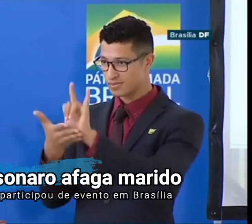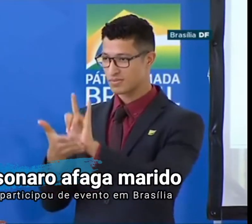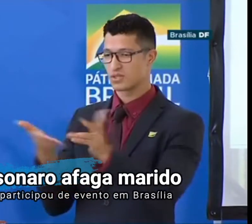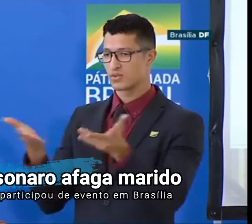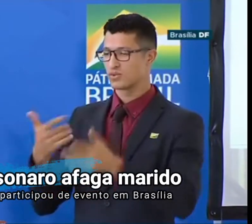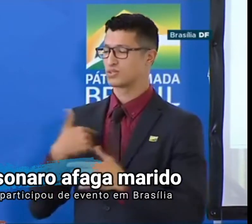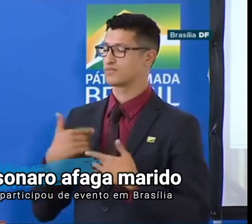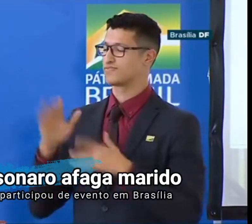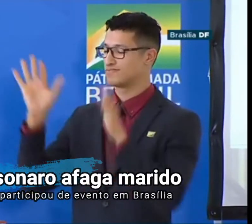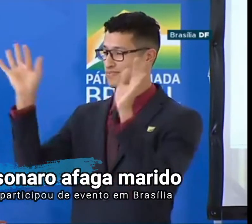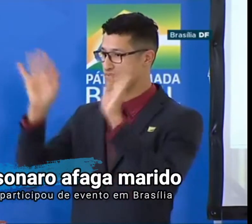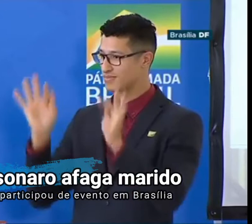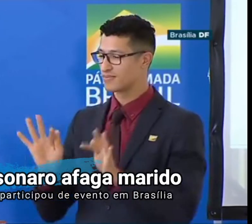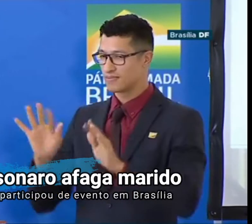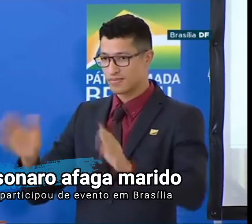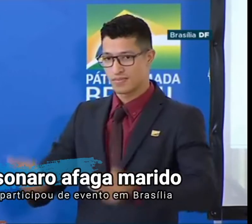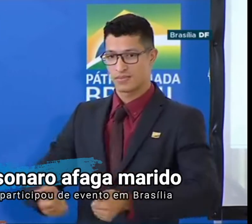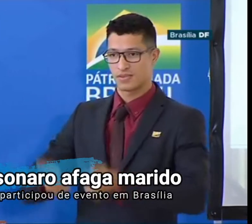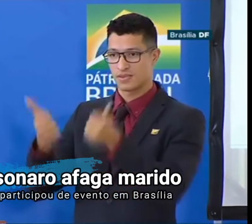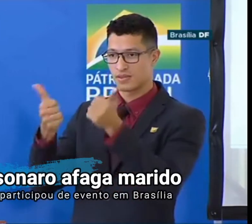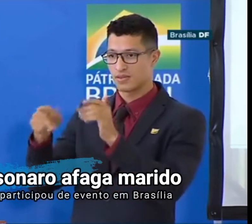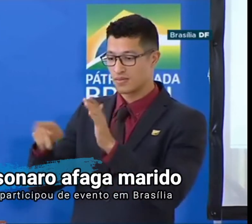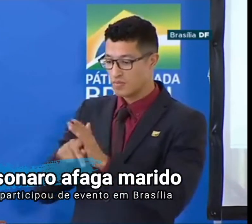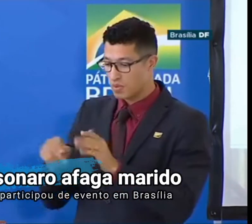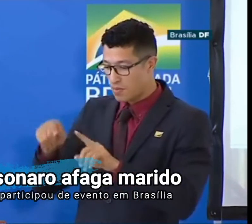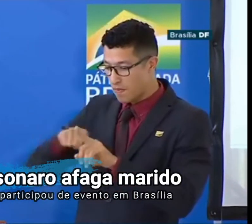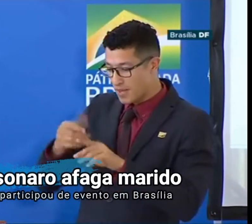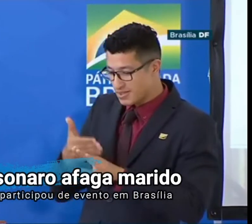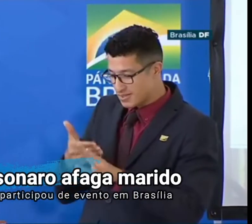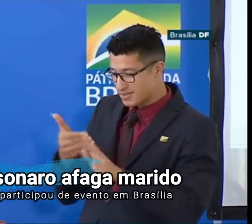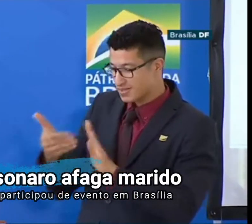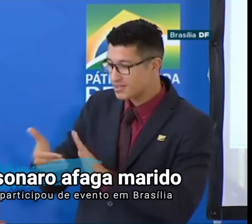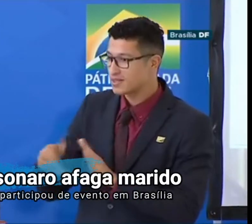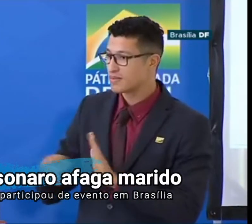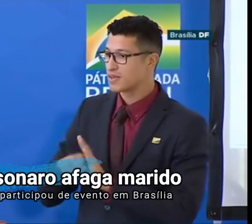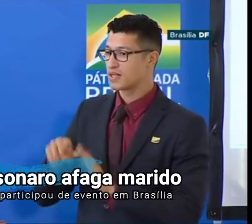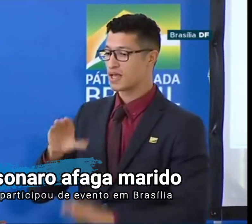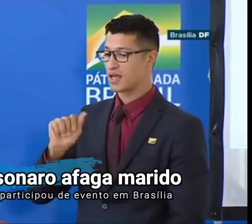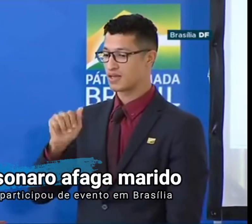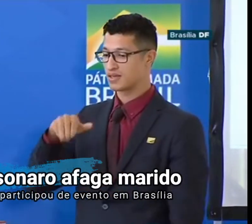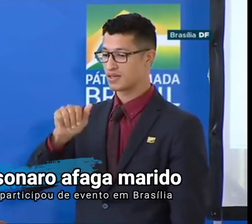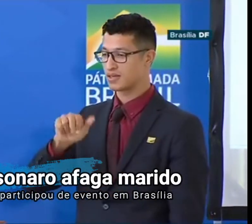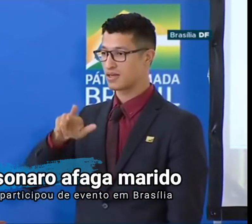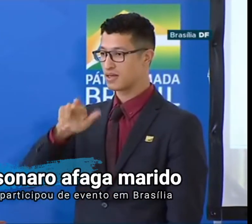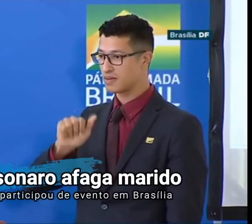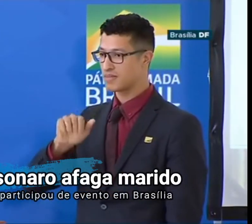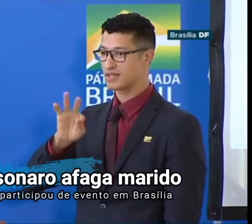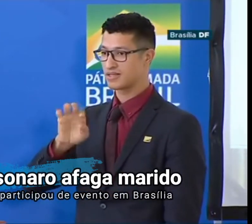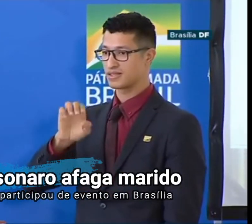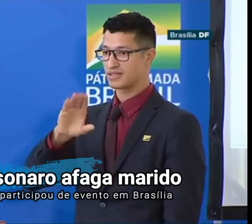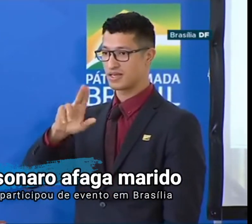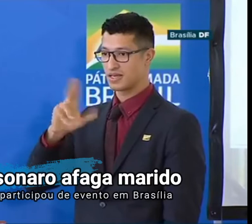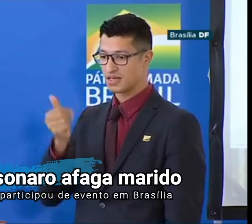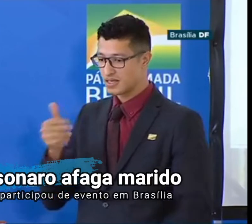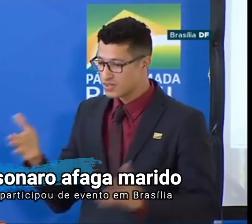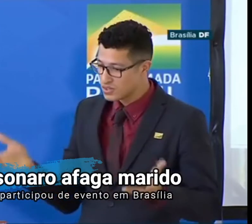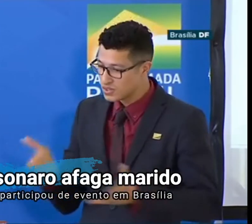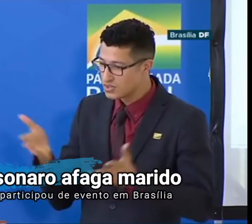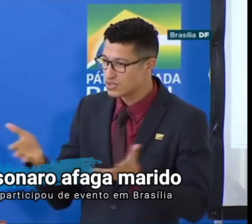a honra de anunciar os resultados obtidos neste último mês pela Câmara Técnica de Estímulos ao Voluntariado,